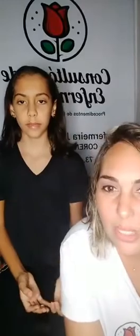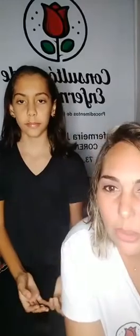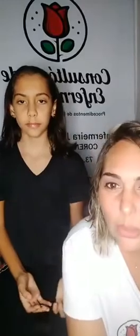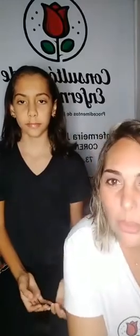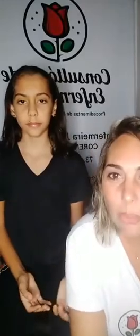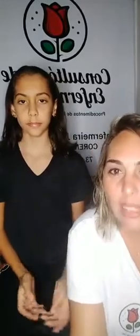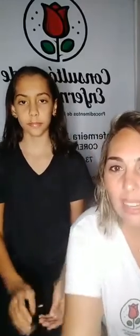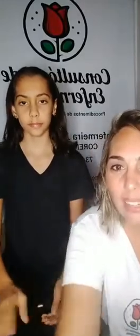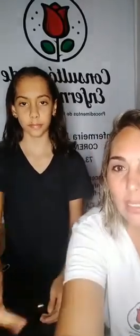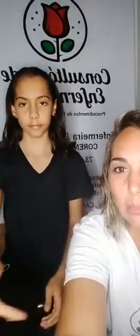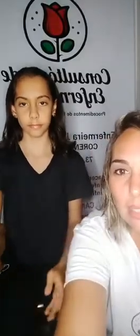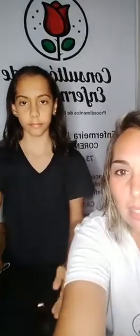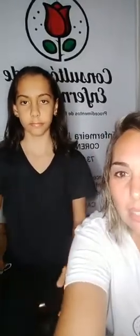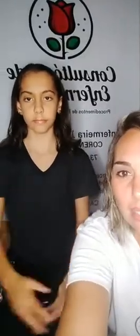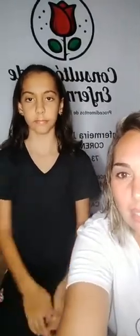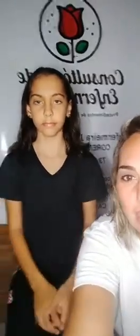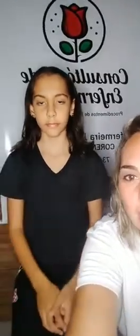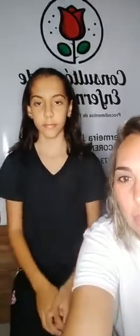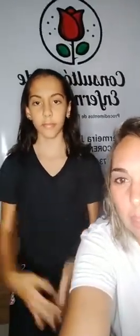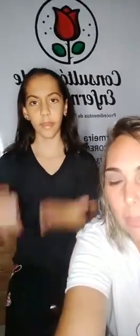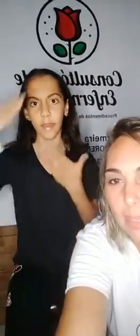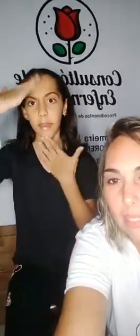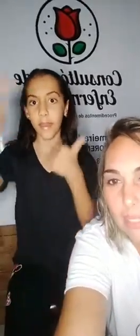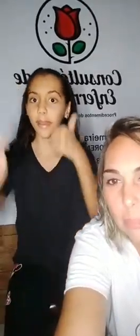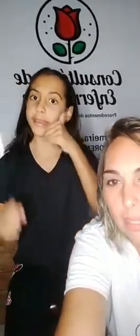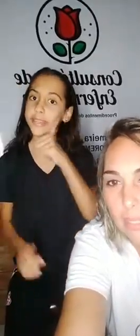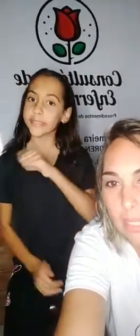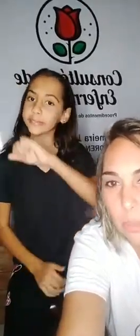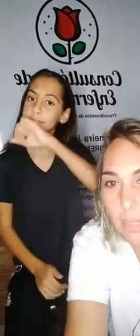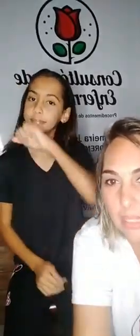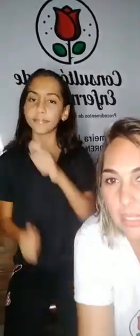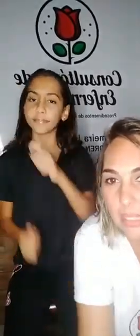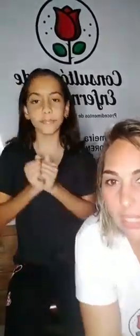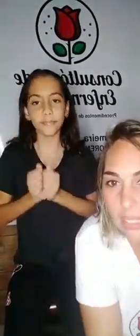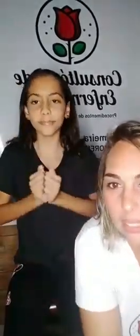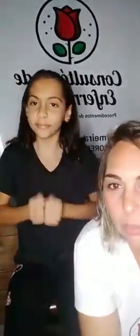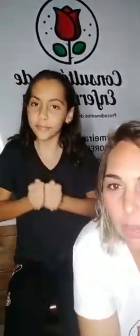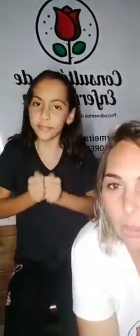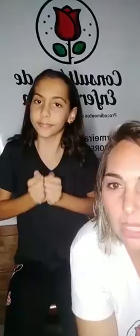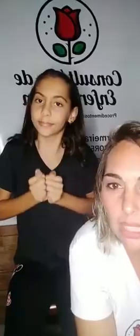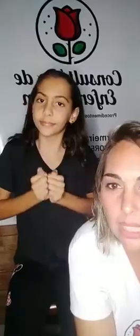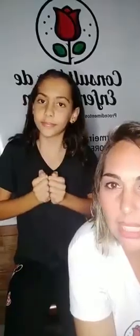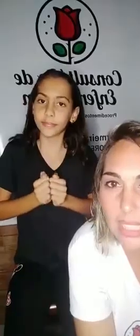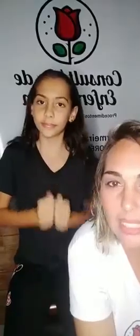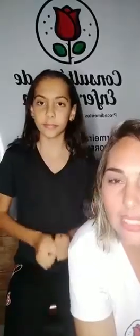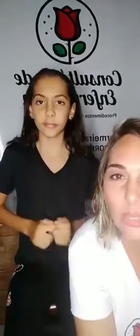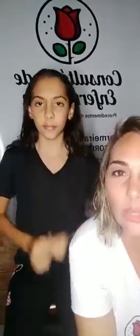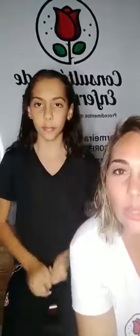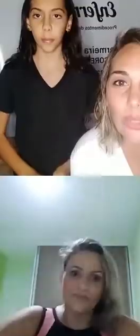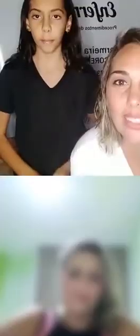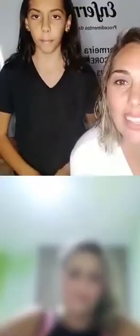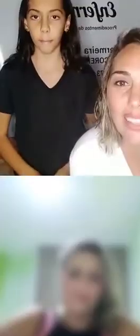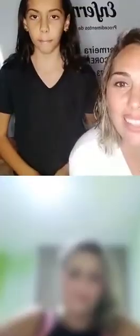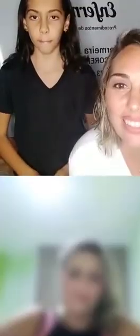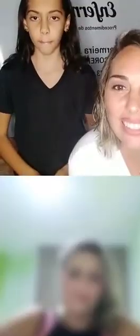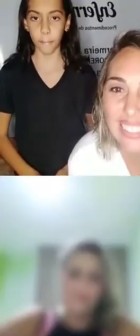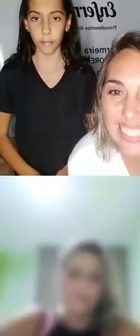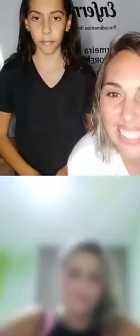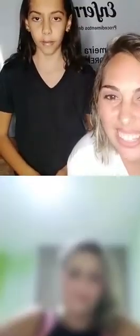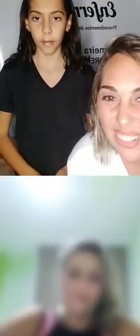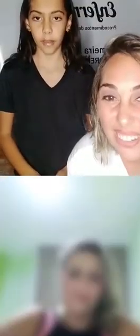entrou, obrigada, mãe, pela participação, presença, Paulinha, tantos outros